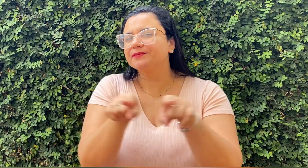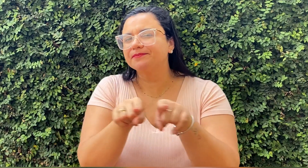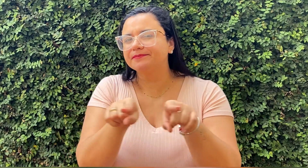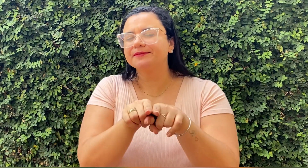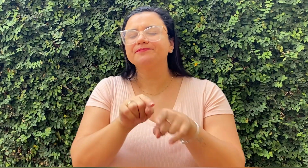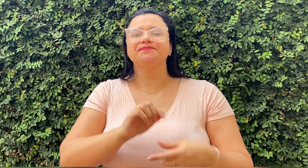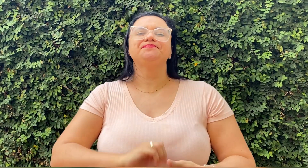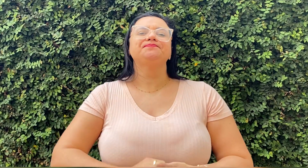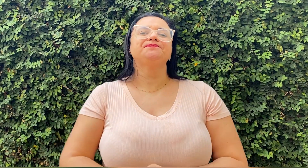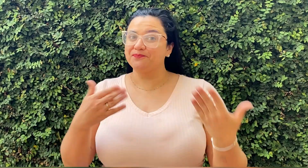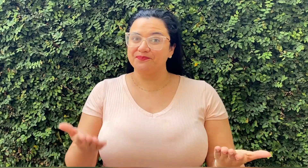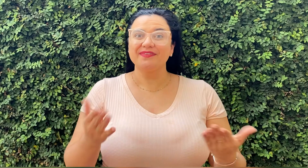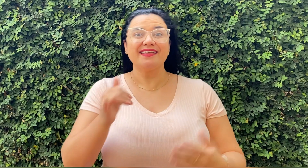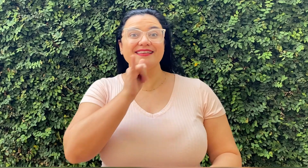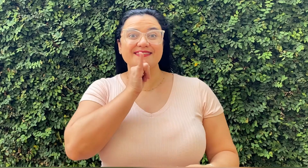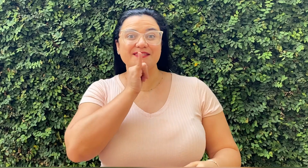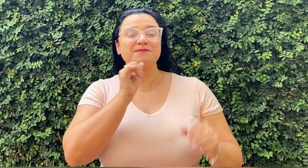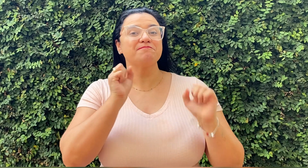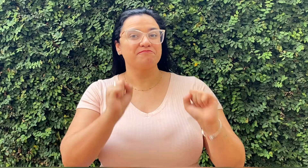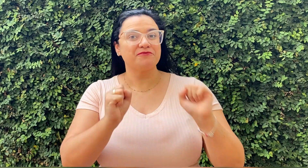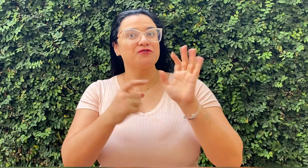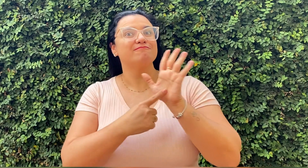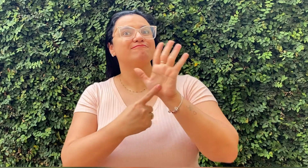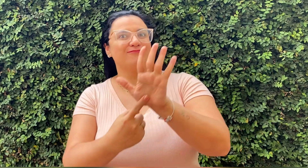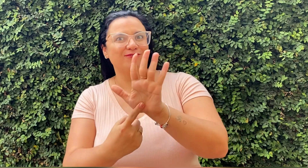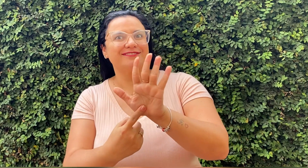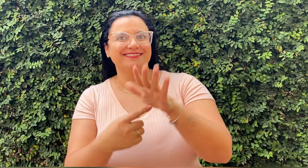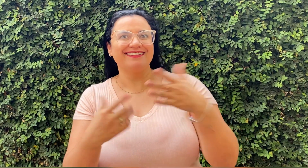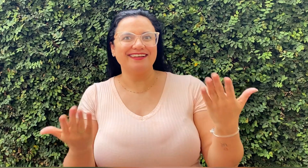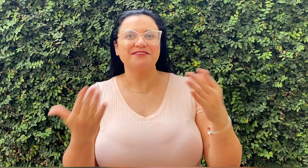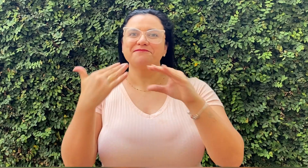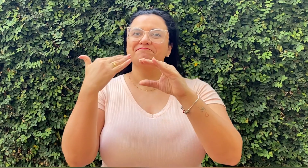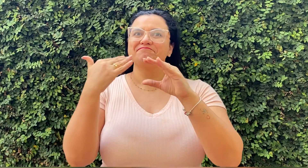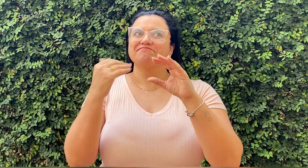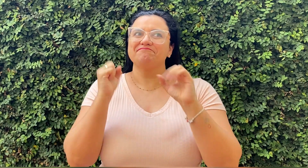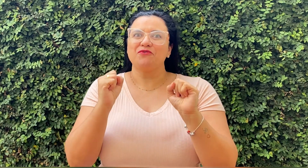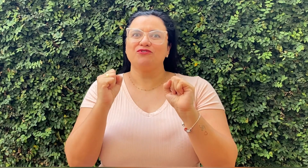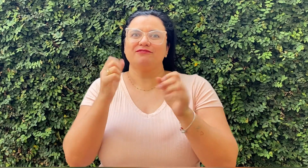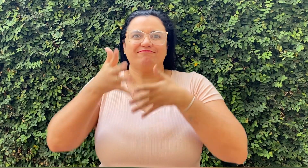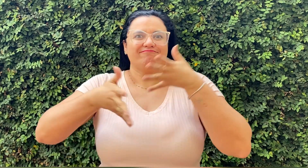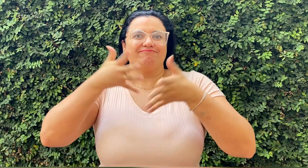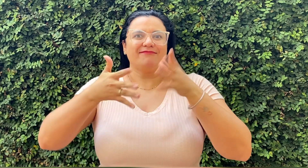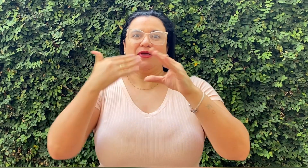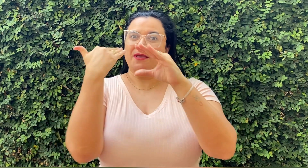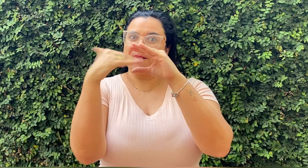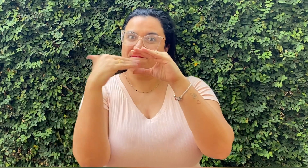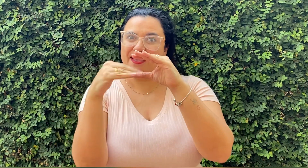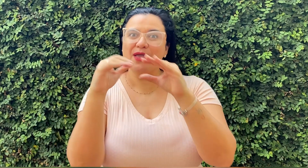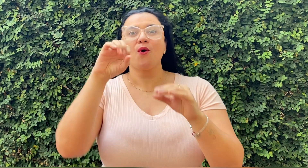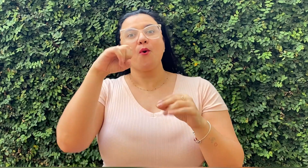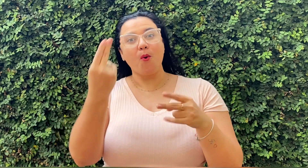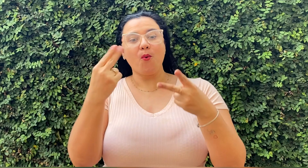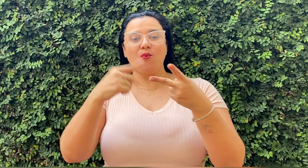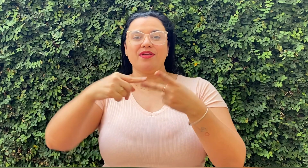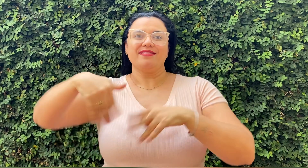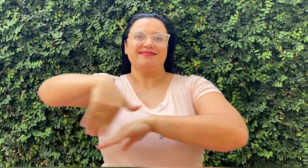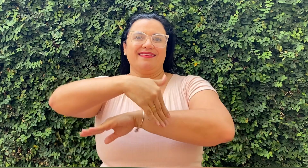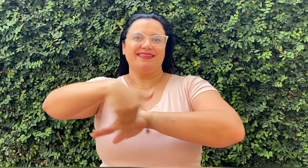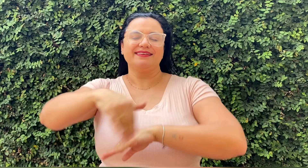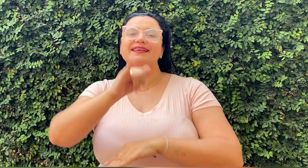tá bom? Um outro exemplo que nós podemos treinar também a questão